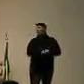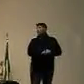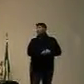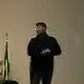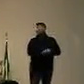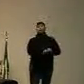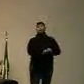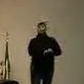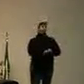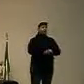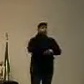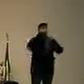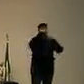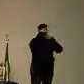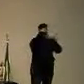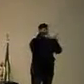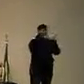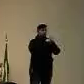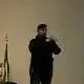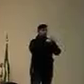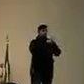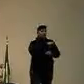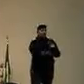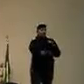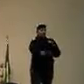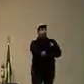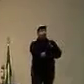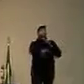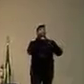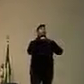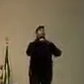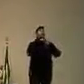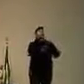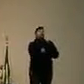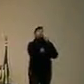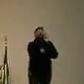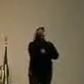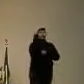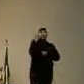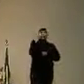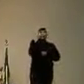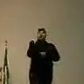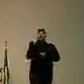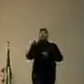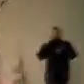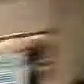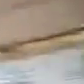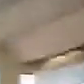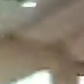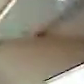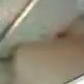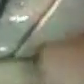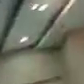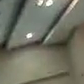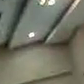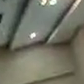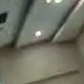Então, eu agradeço também a presença do pessoal do Santa Maria. Cadê?